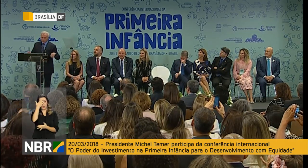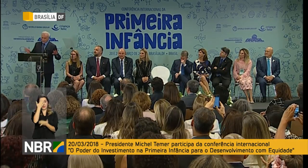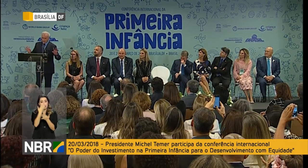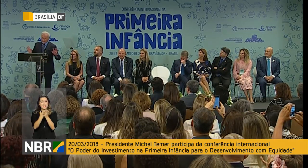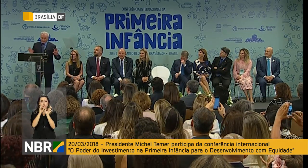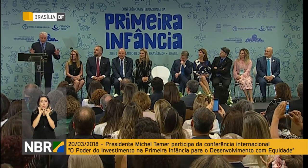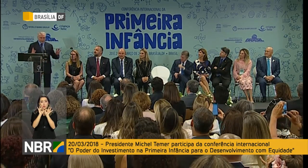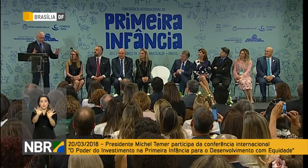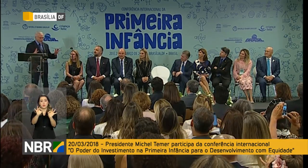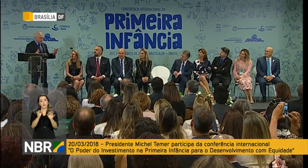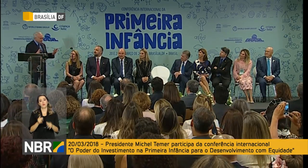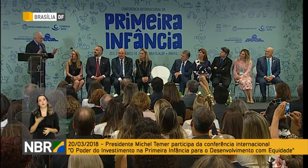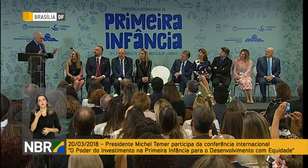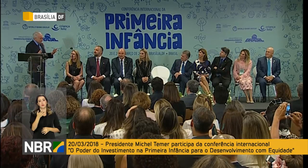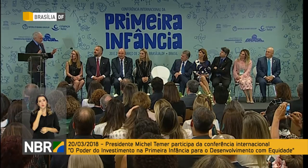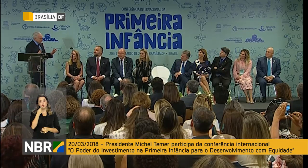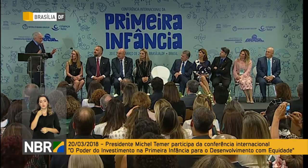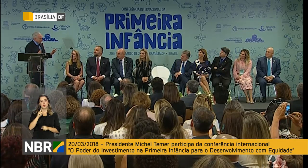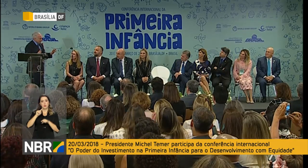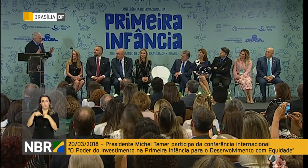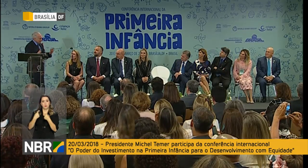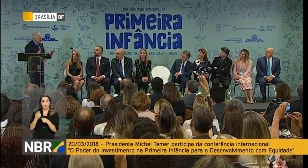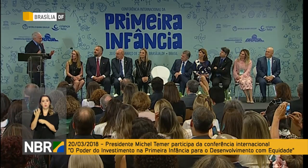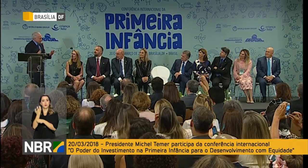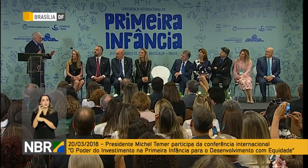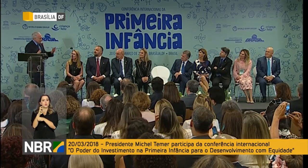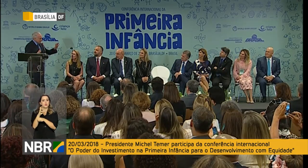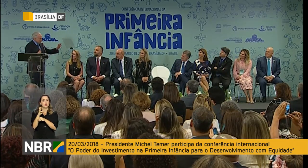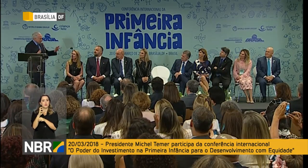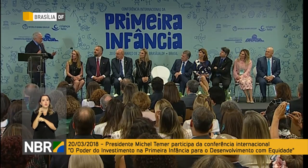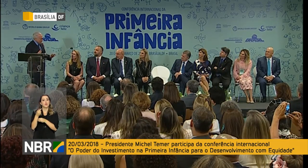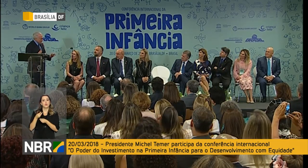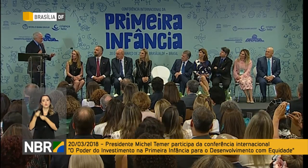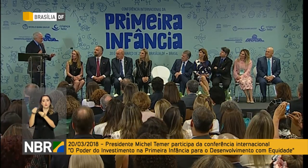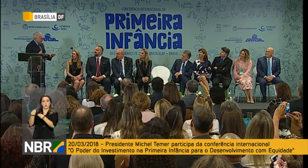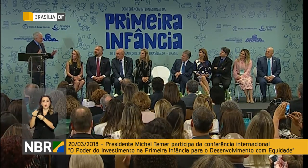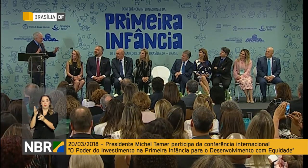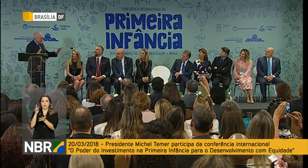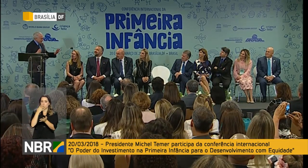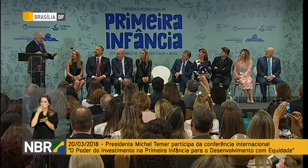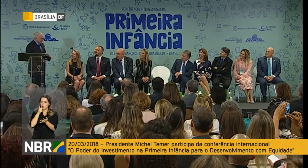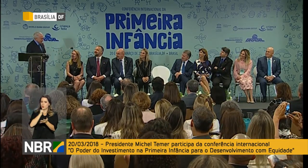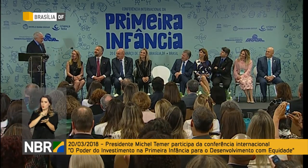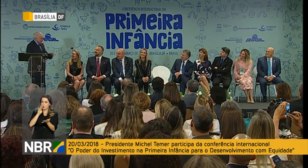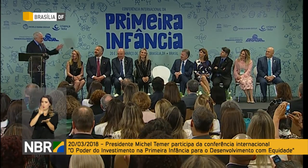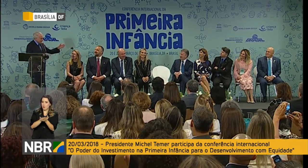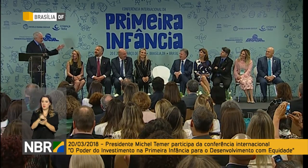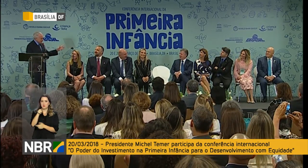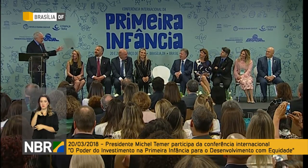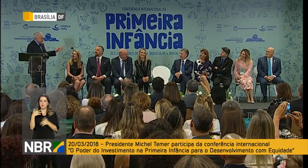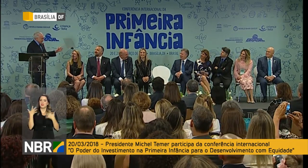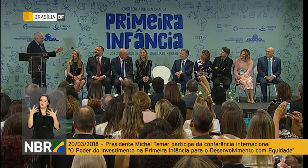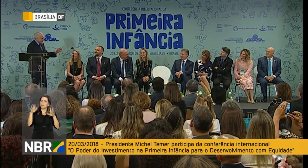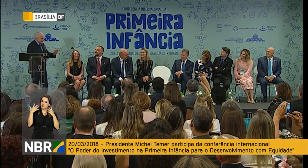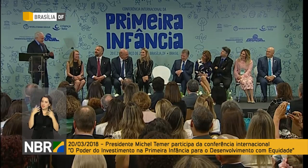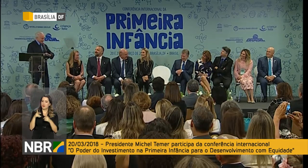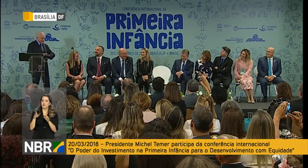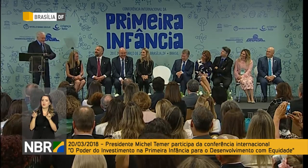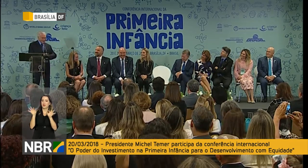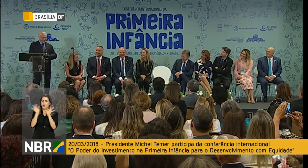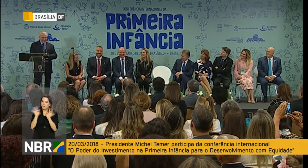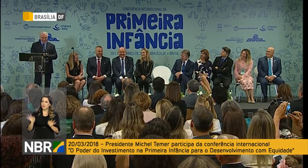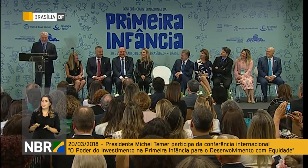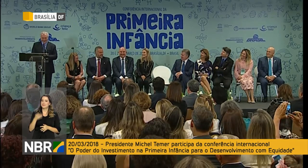certeza, se eu tiver aqui a gravação, viu, presidente Santos, eu vou mandar para sua esposa, porque ela vai se entusiasmar e vai bater palmas para